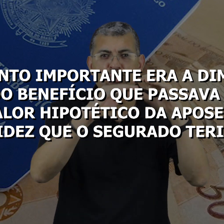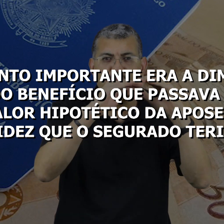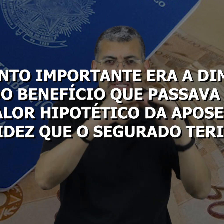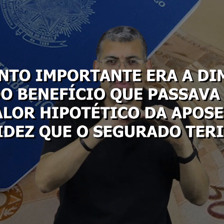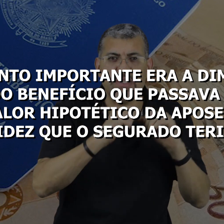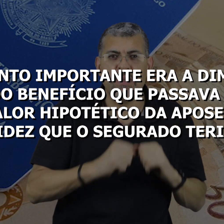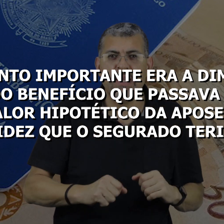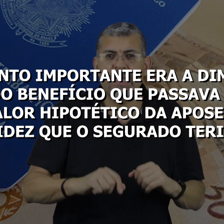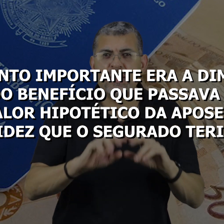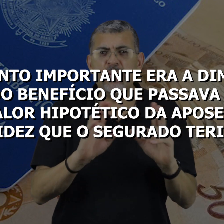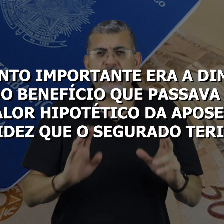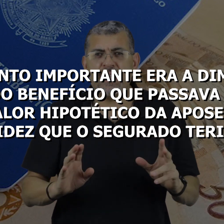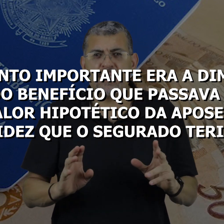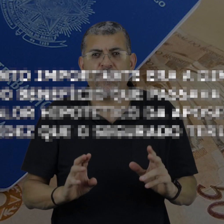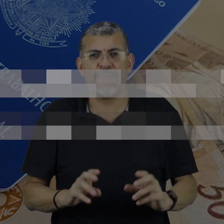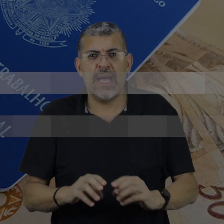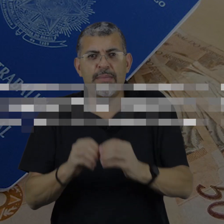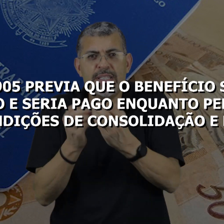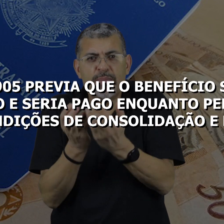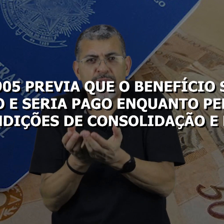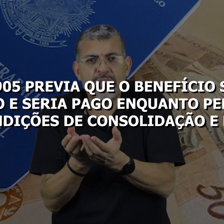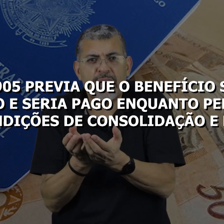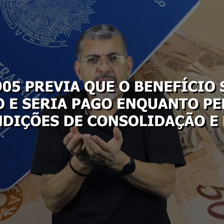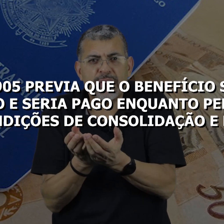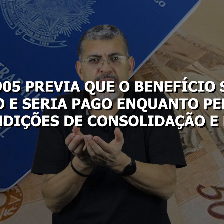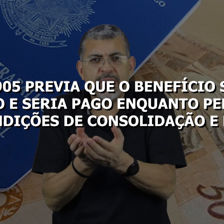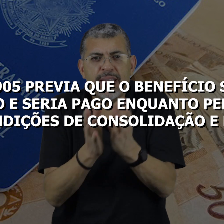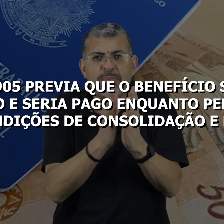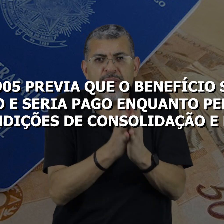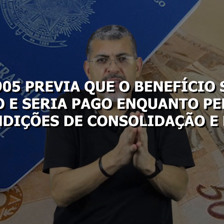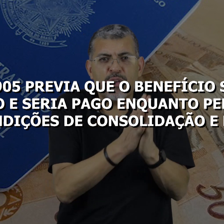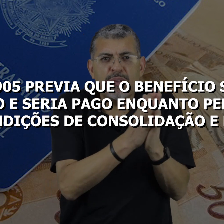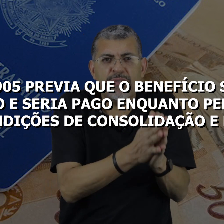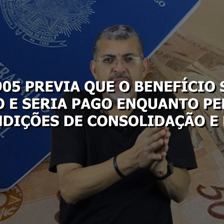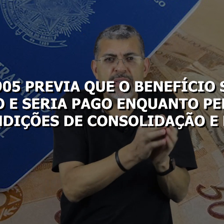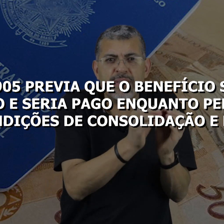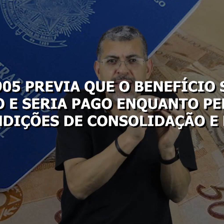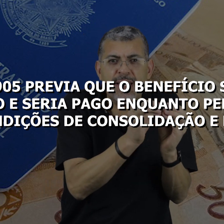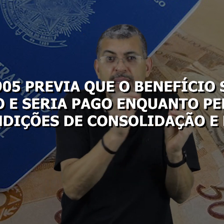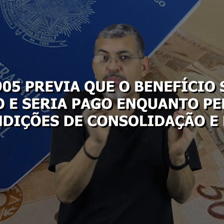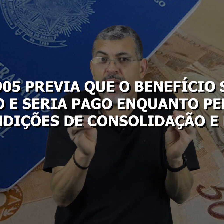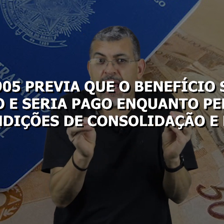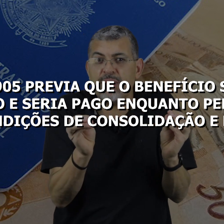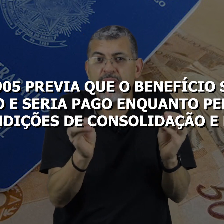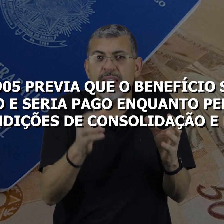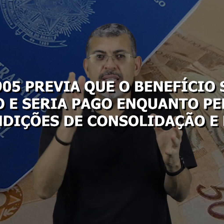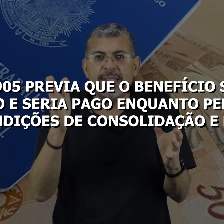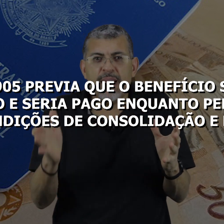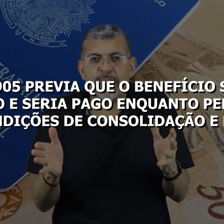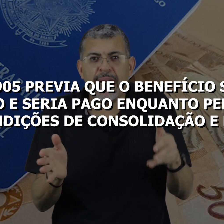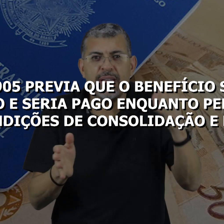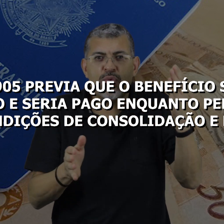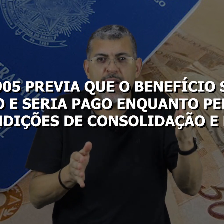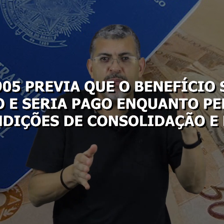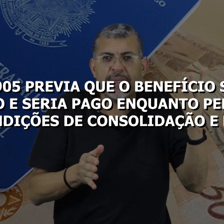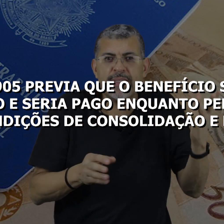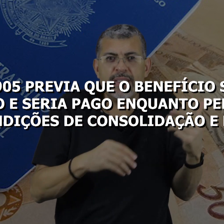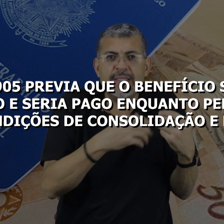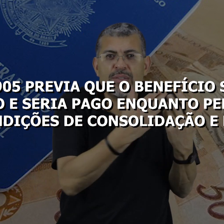seria muito reduzido se não bastasse a medida provisória 950 previa que o benefício seria temporário e ser-lhe-á paga enquanto classe